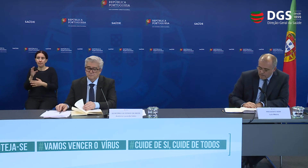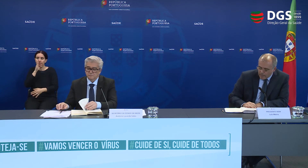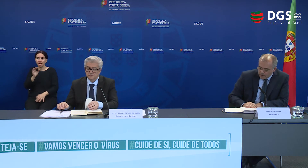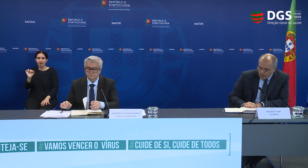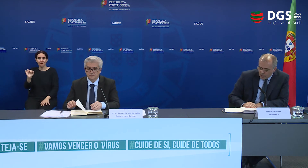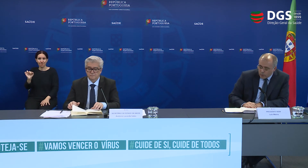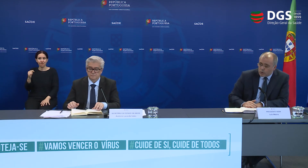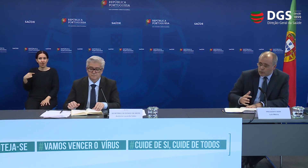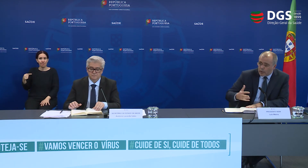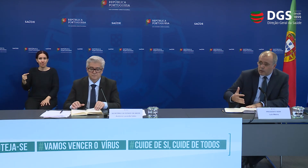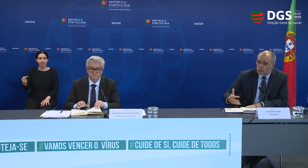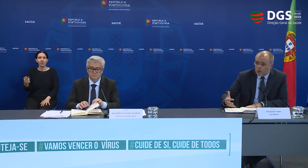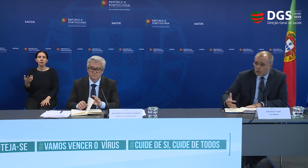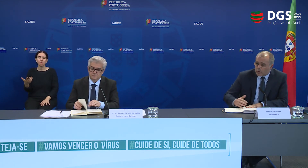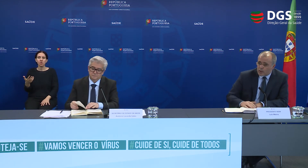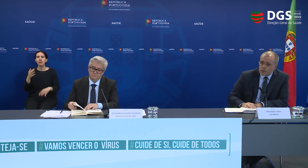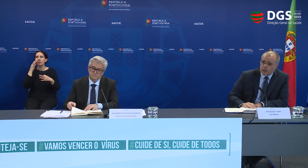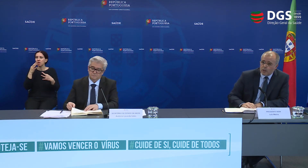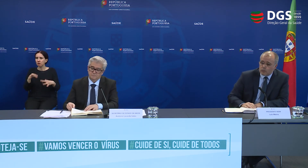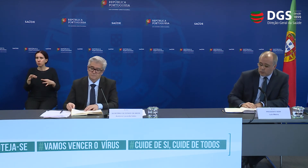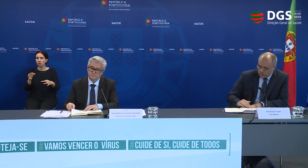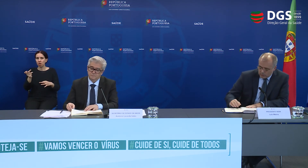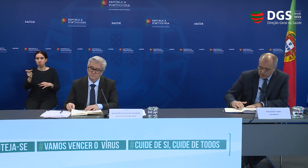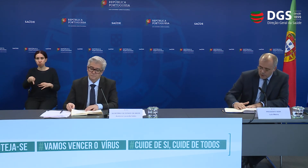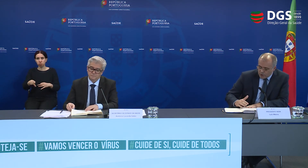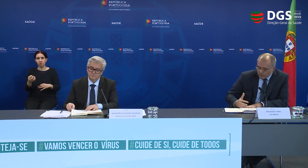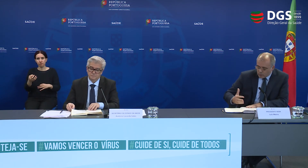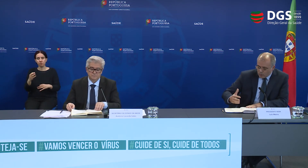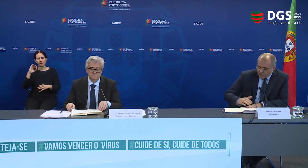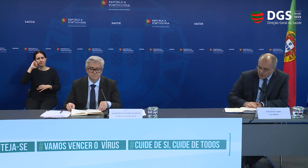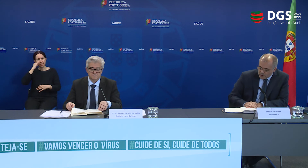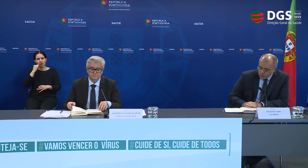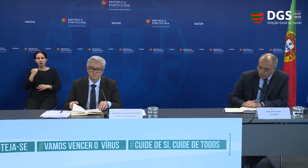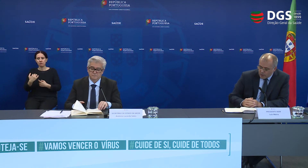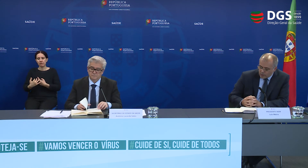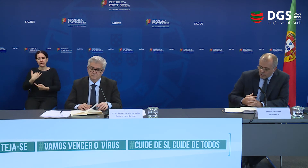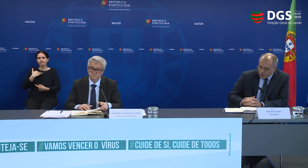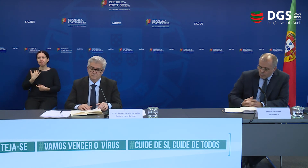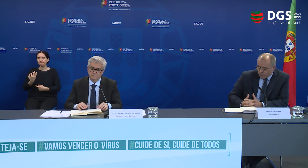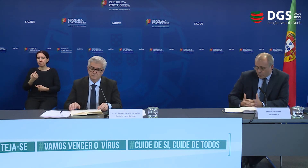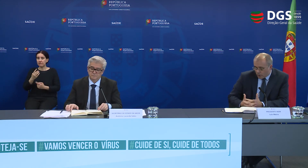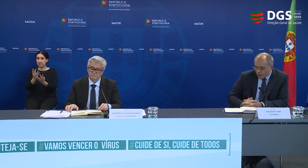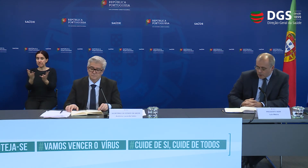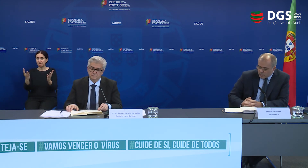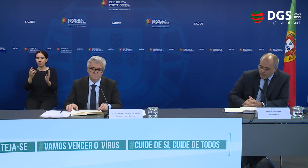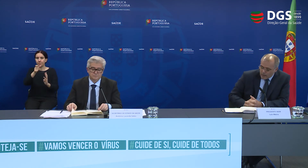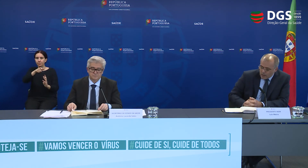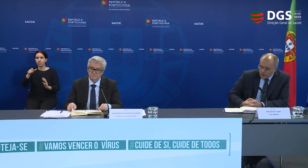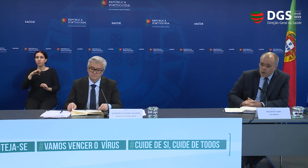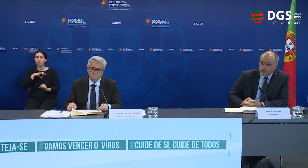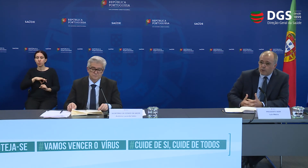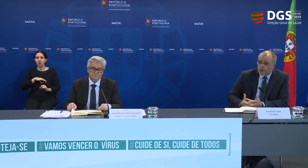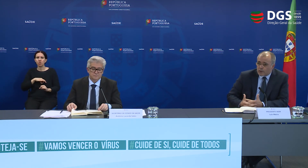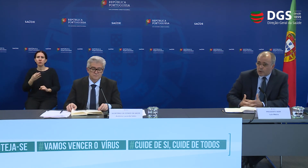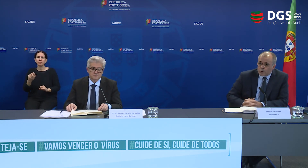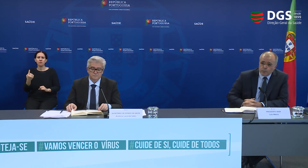que é sua prática a tampa é natural que haja algum atingimento alguma afetação por parte destes profissionais que